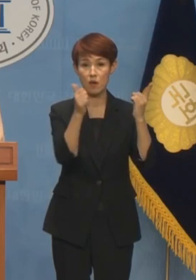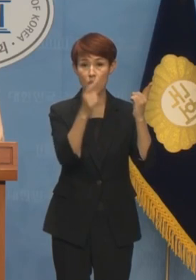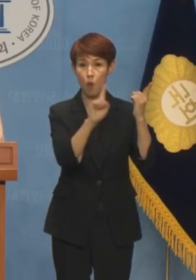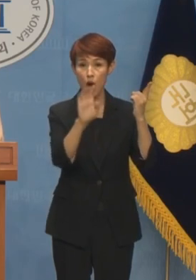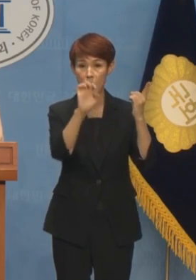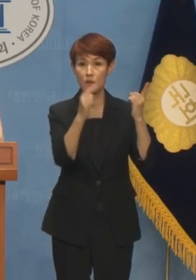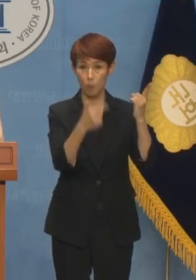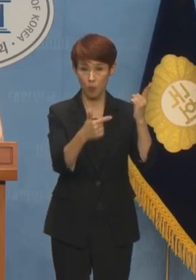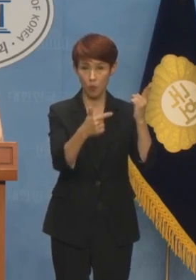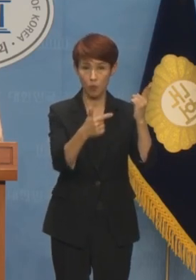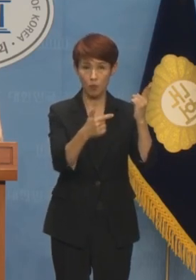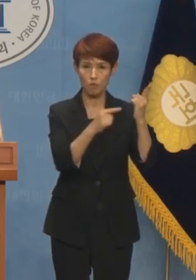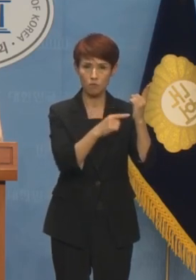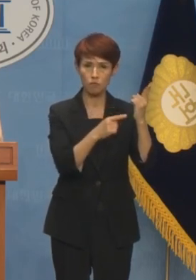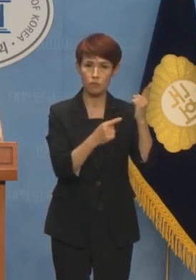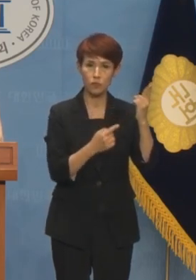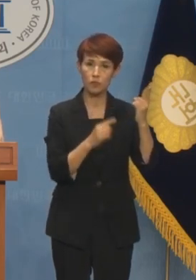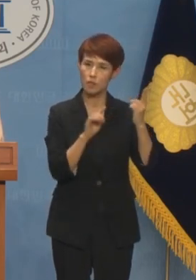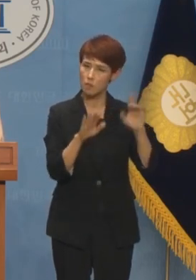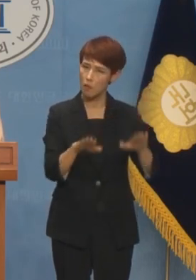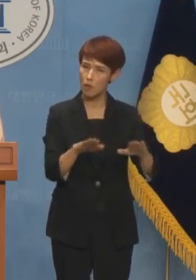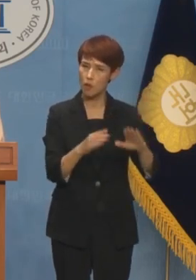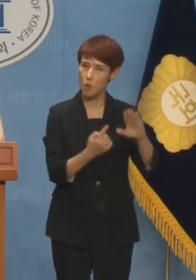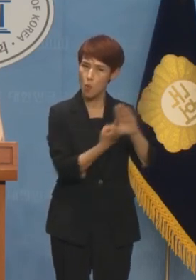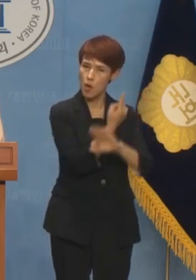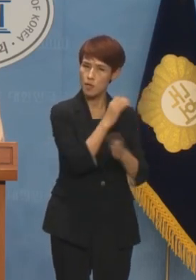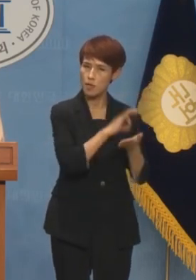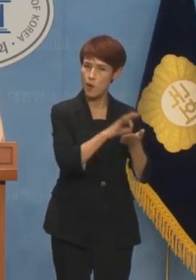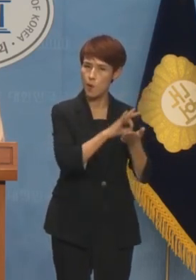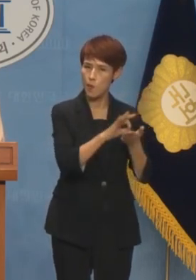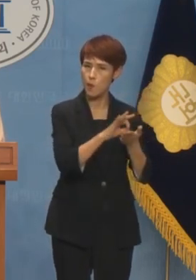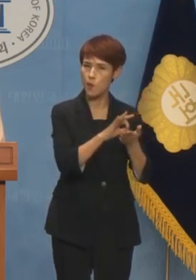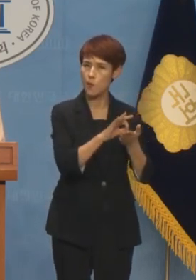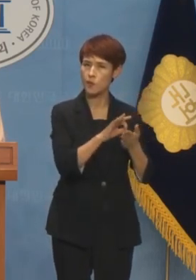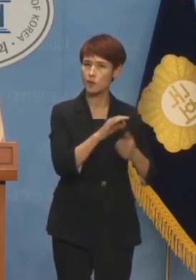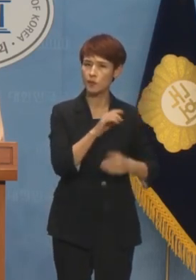그런데 이번에는 다른 용도로 사용된 것 같습니다.